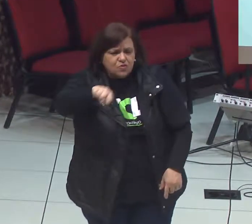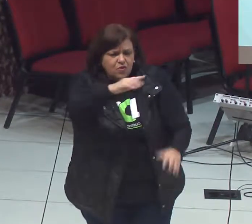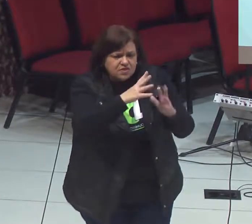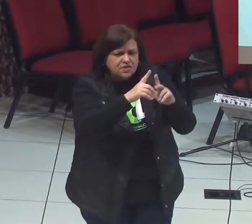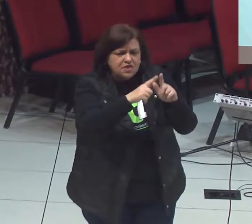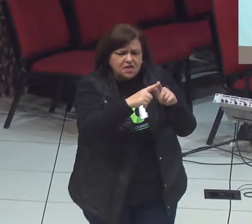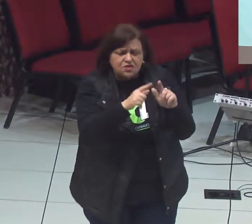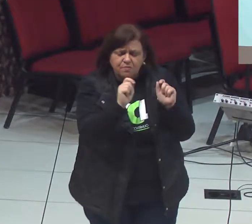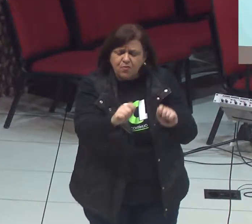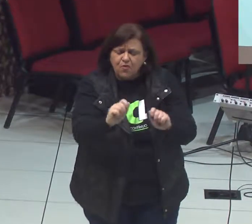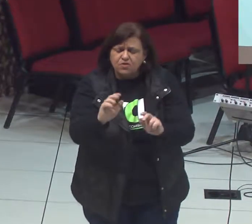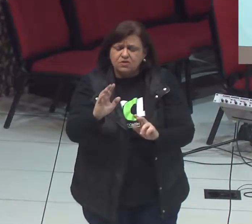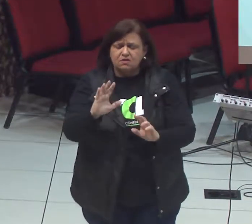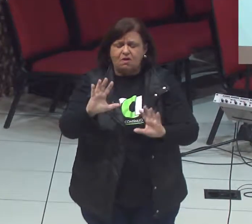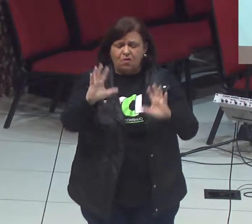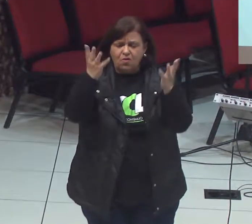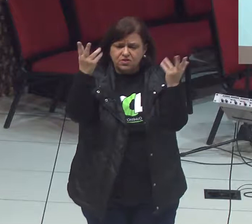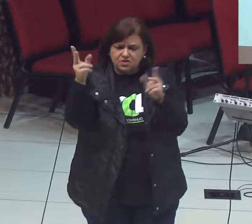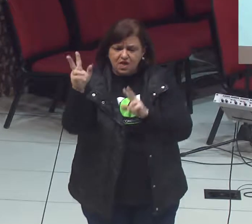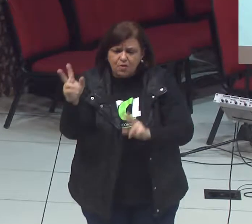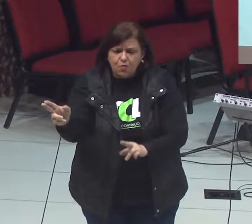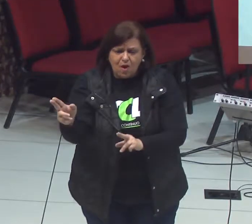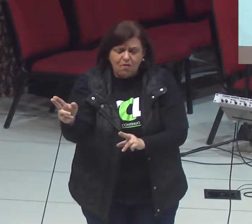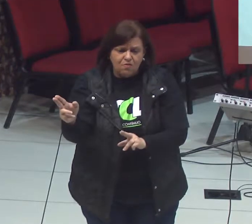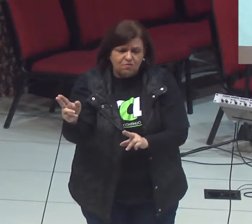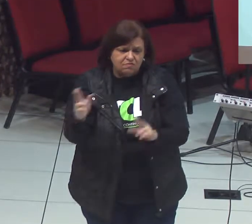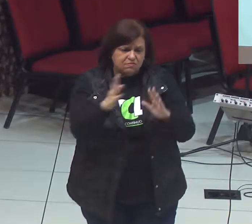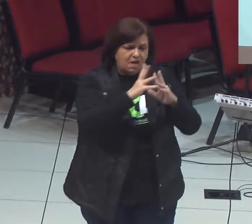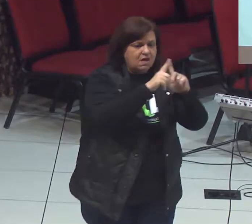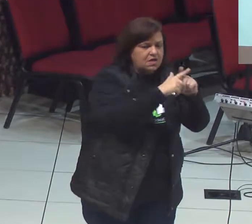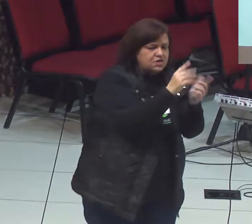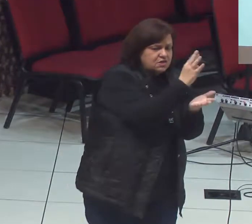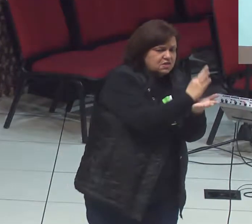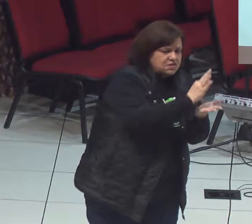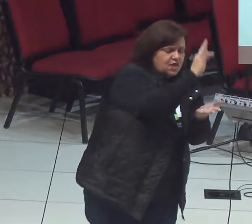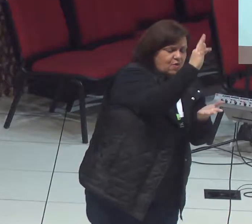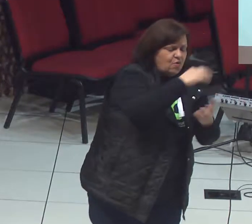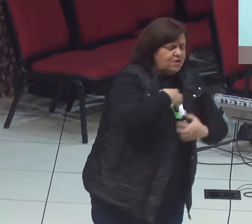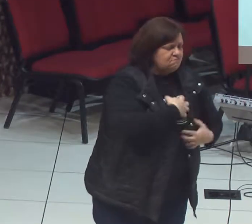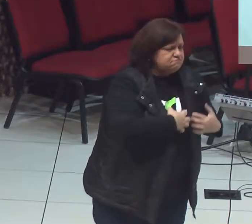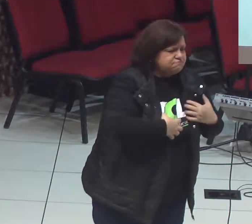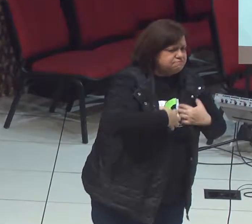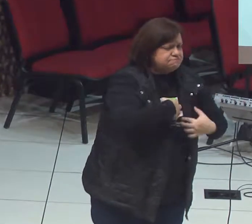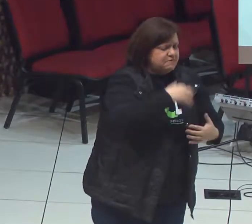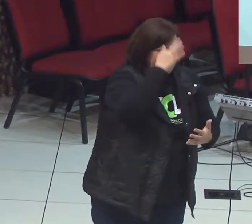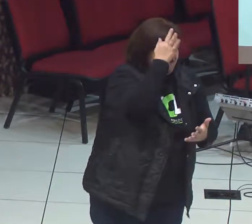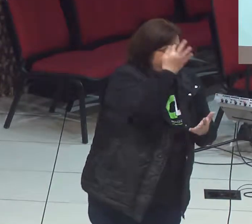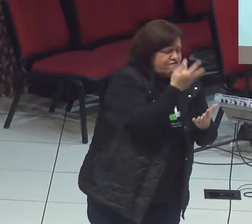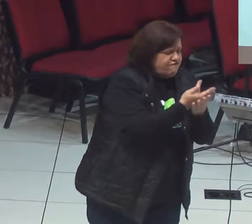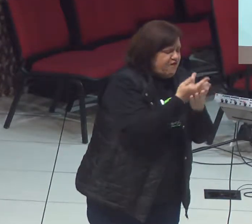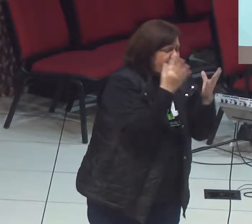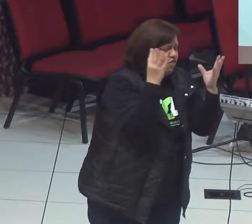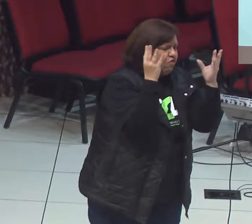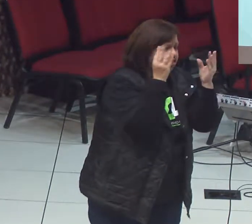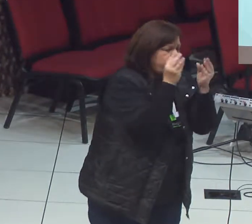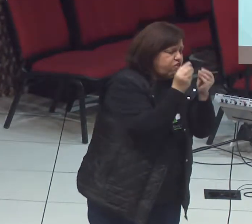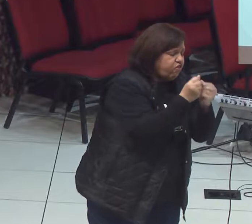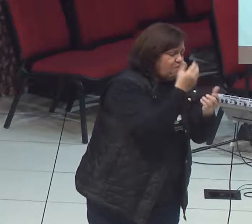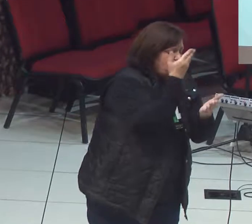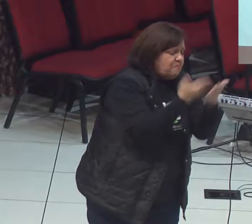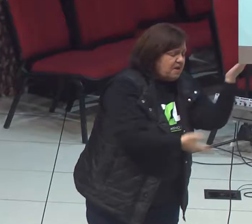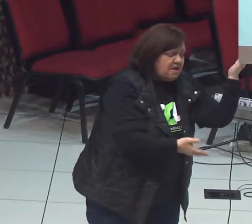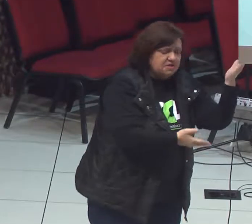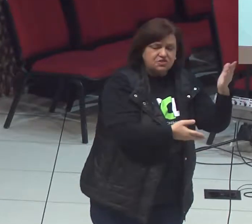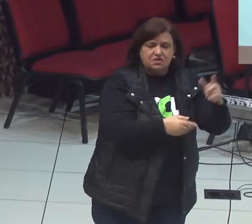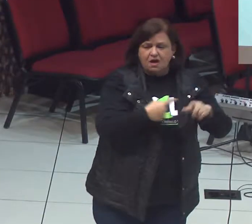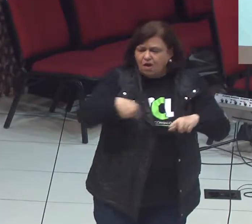semelhantes? E que tipo de risco, se você acha que existe, em relação ao entendermos o